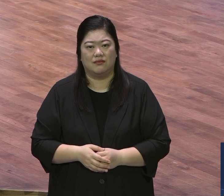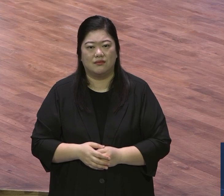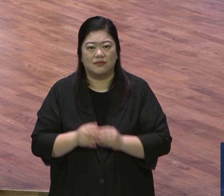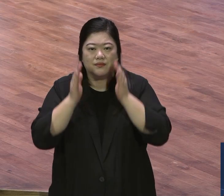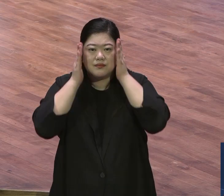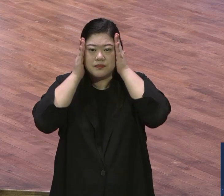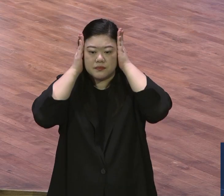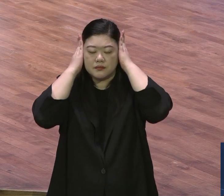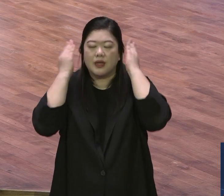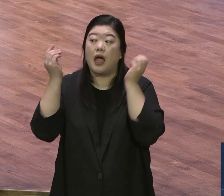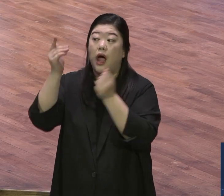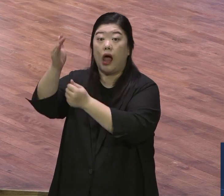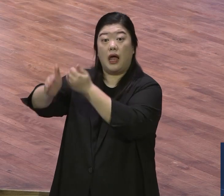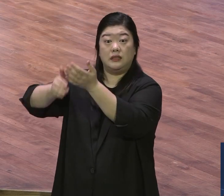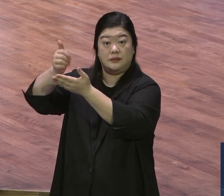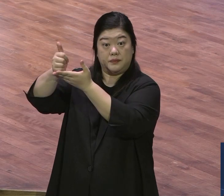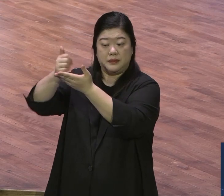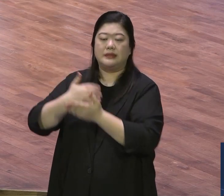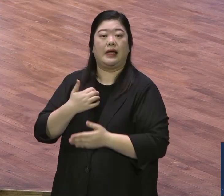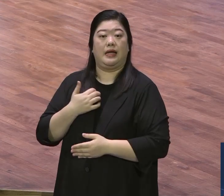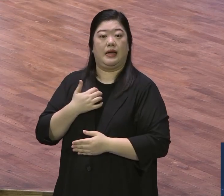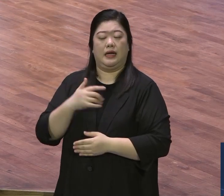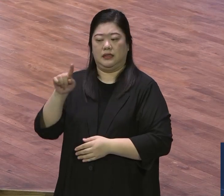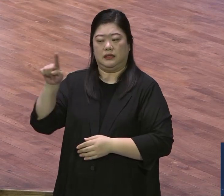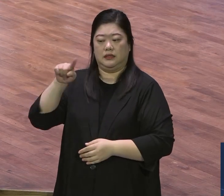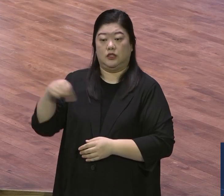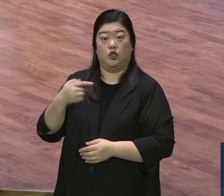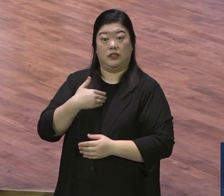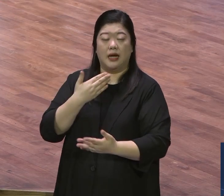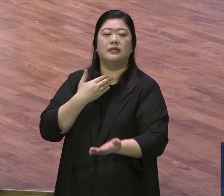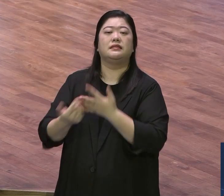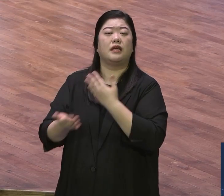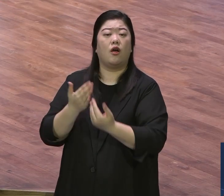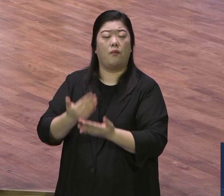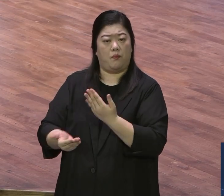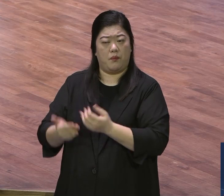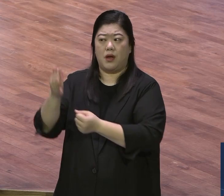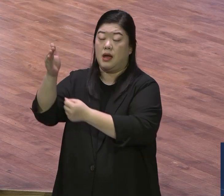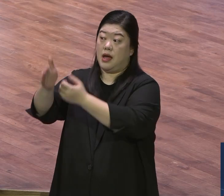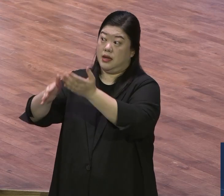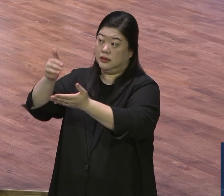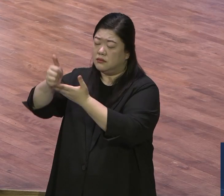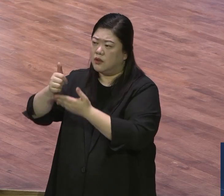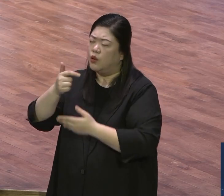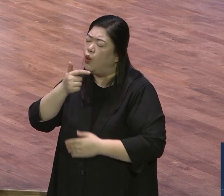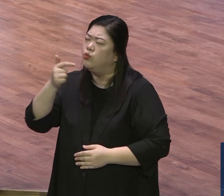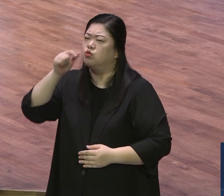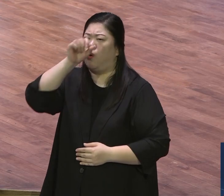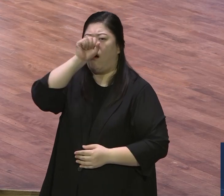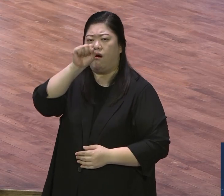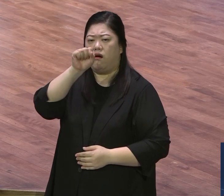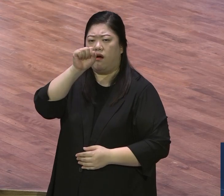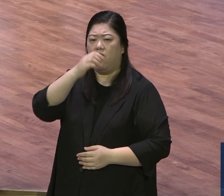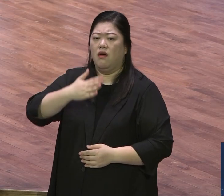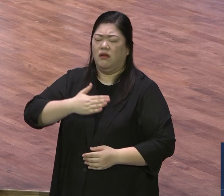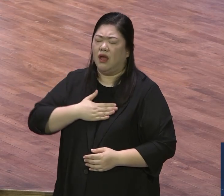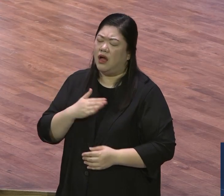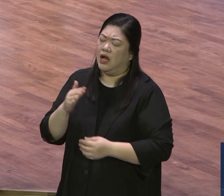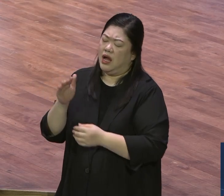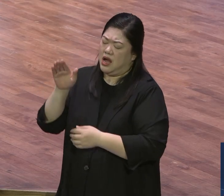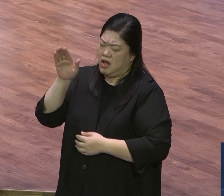정말 좋으신 하나님이에요. 구하지 않은 것도 다 주신다 말 중심만 바르면 피로를 다 적어주시고